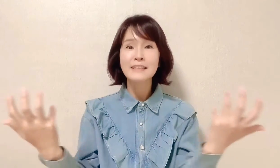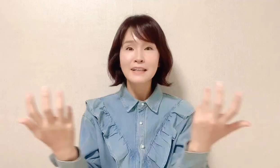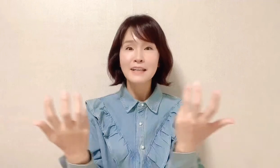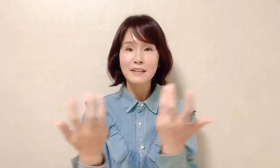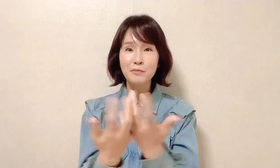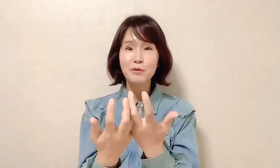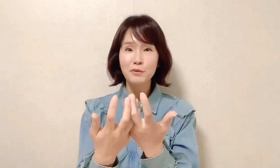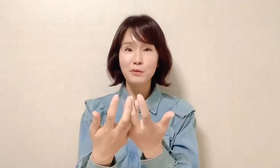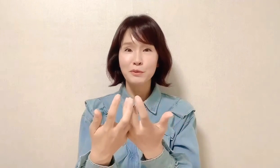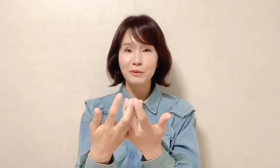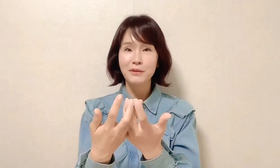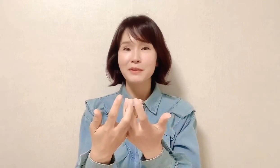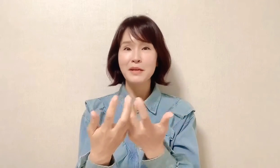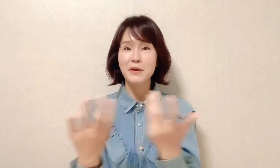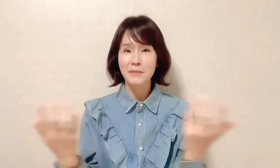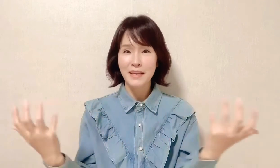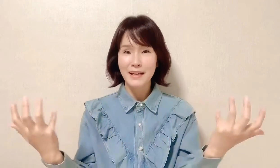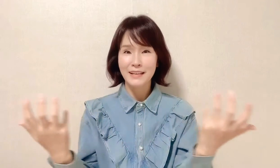가득하다는 표현도 이렇게 사용합니다.